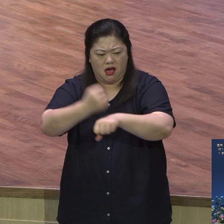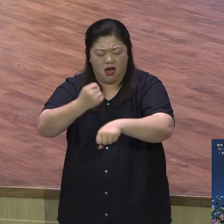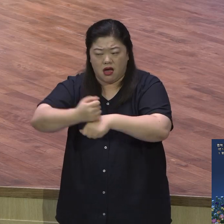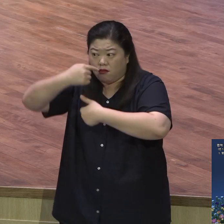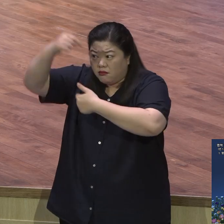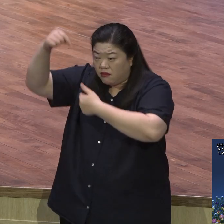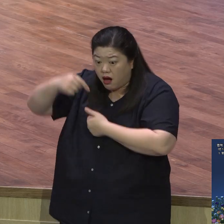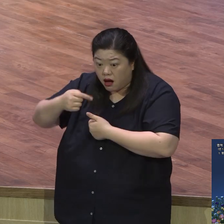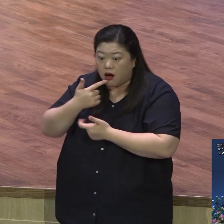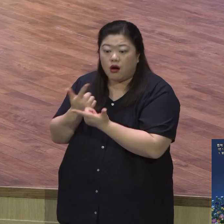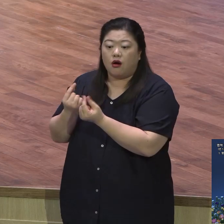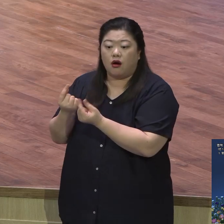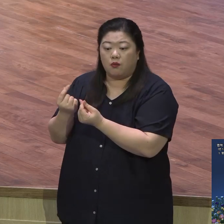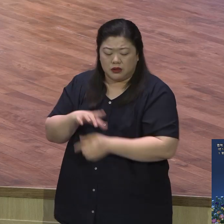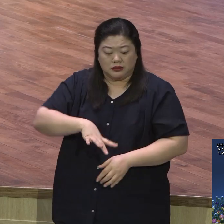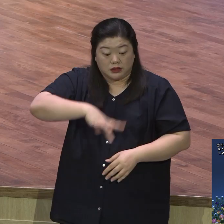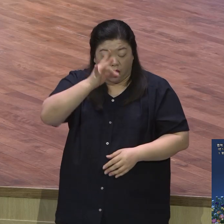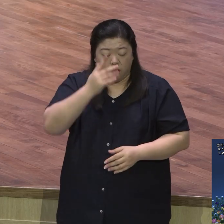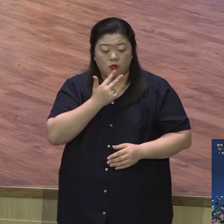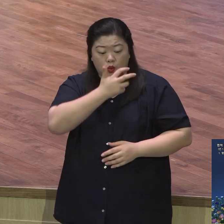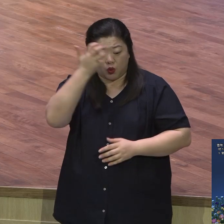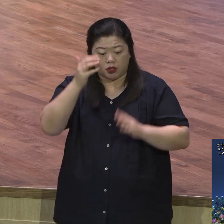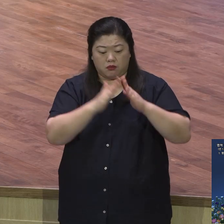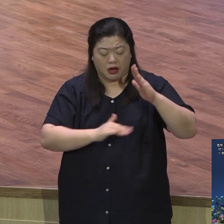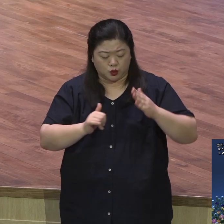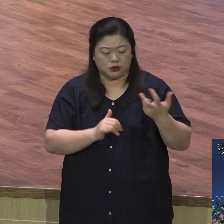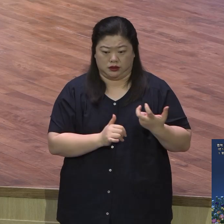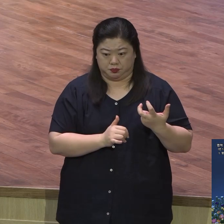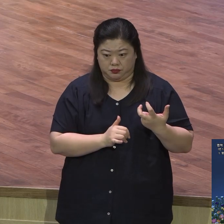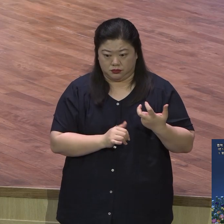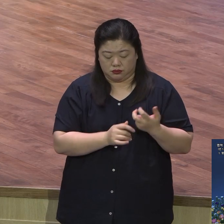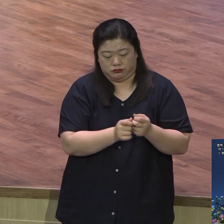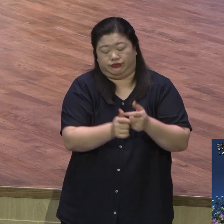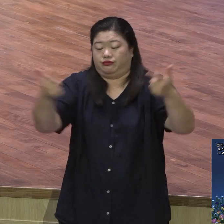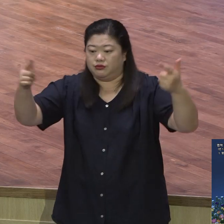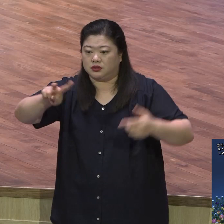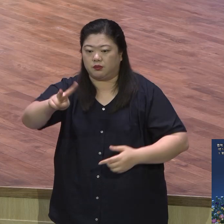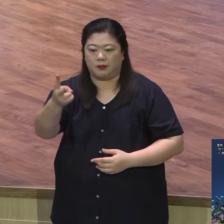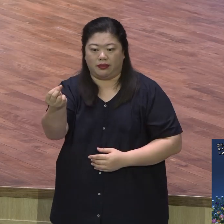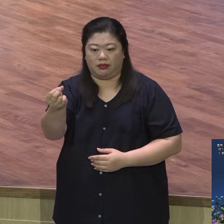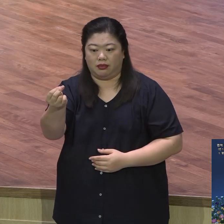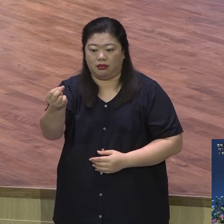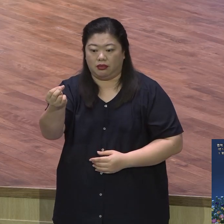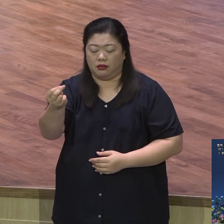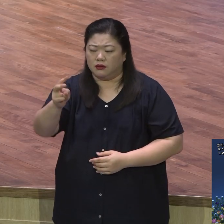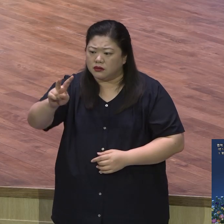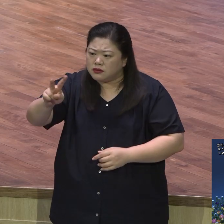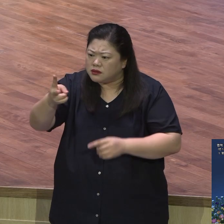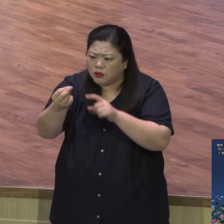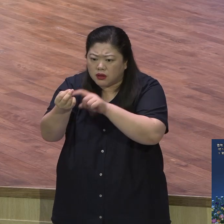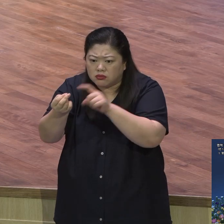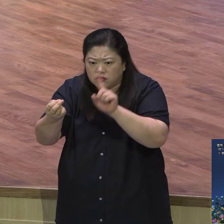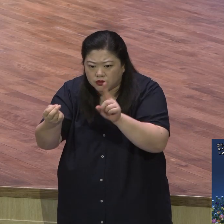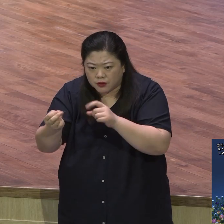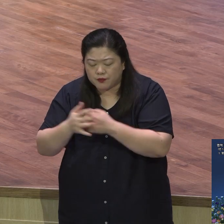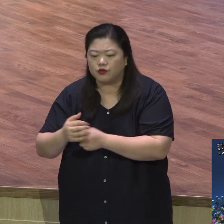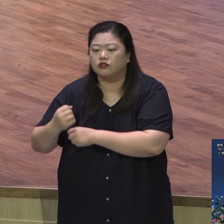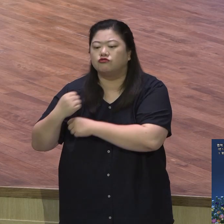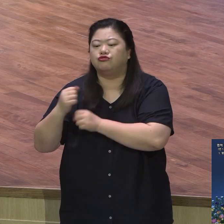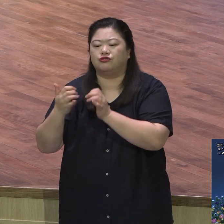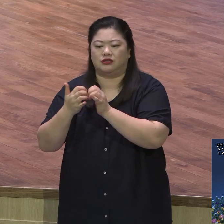통해서 인구조사를 실시한 가장 큰 목적이 뭐냐? 군사로 쓰임 받을 수 있는 군사로